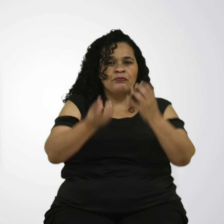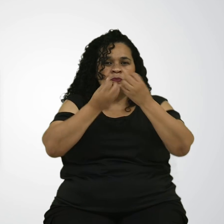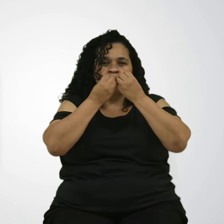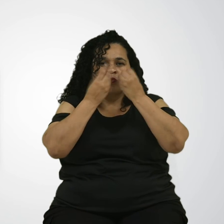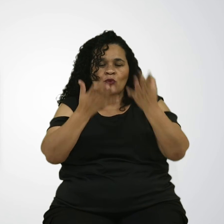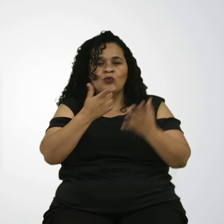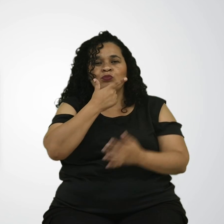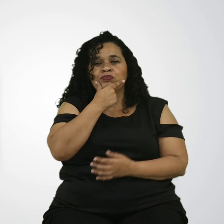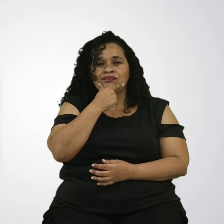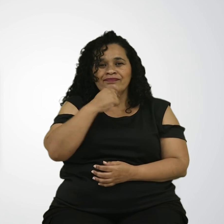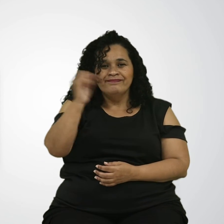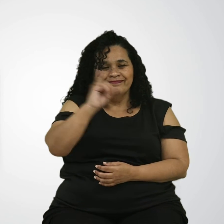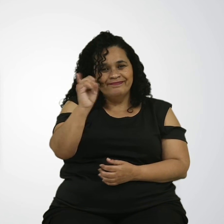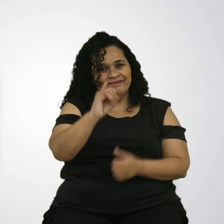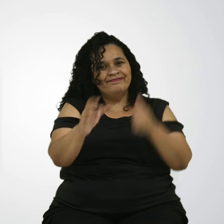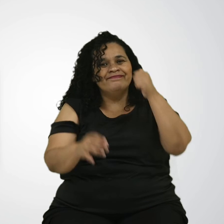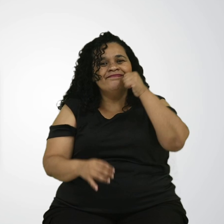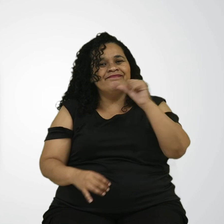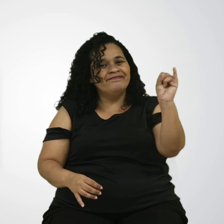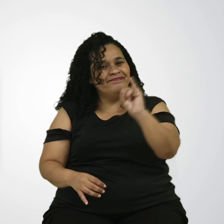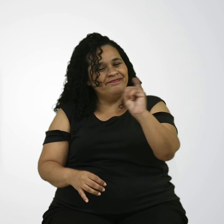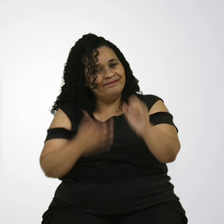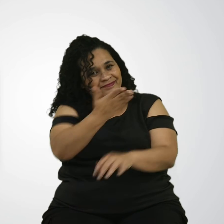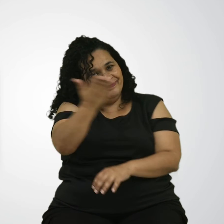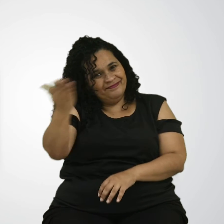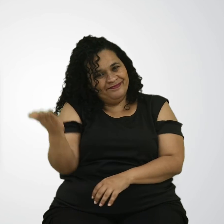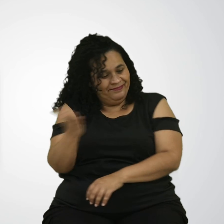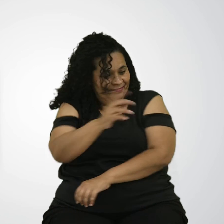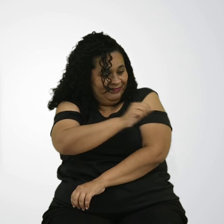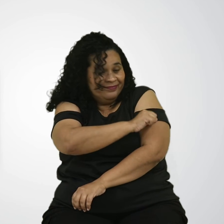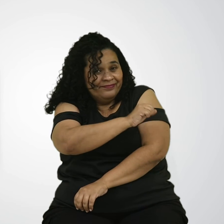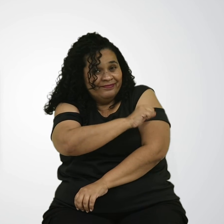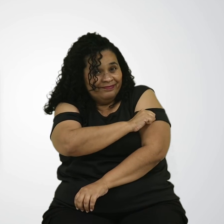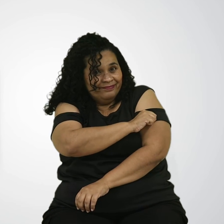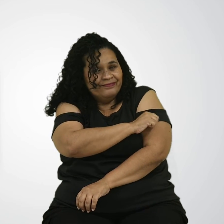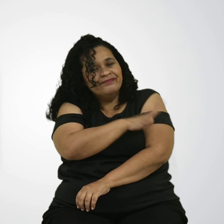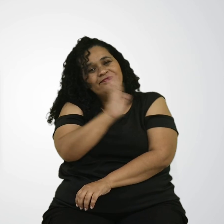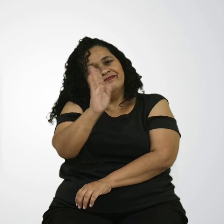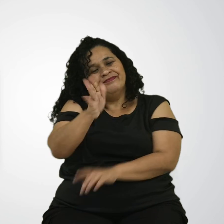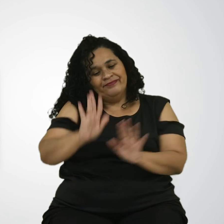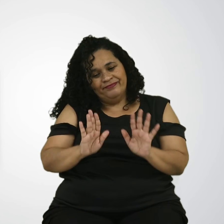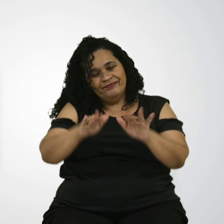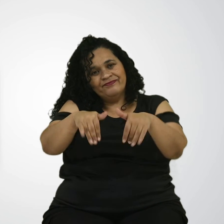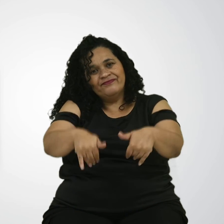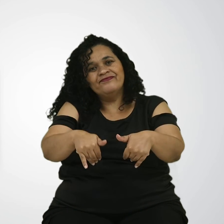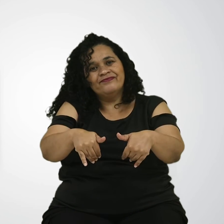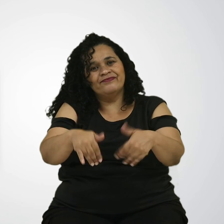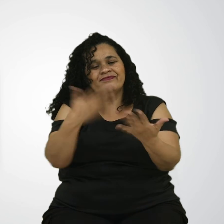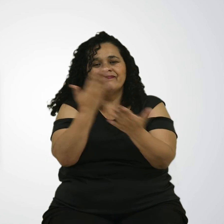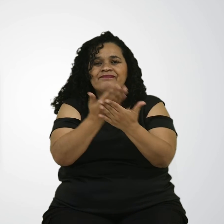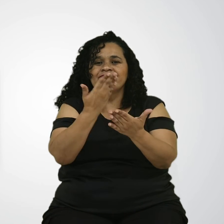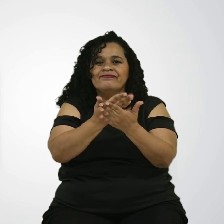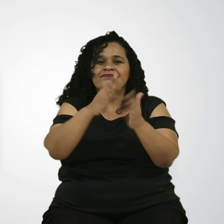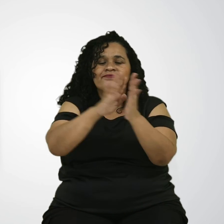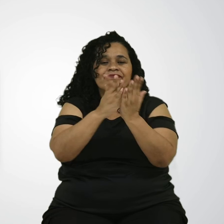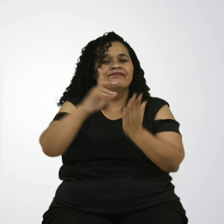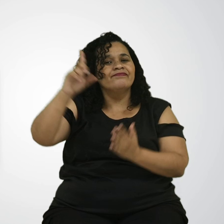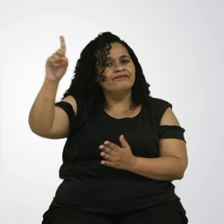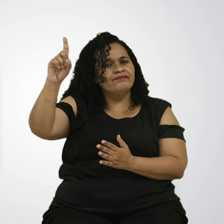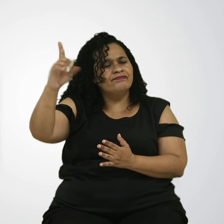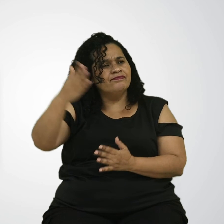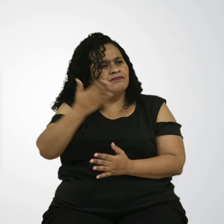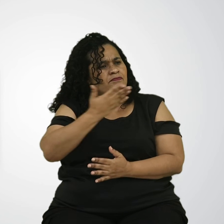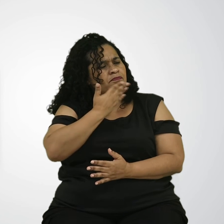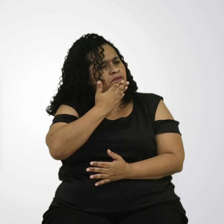irmã, você que é o nosso aluno aqui na Escola Bíblica, nós estamos chegando ao fim da nossa lição bíblica. E eu queria, pastor Kennedy, que